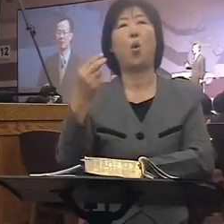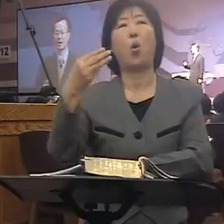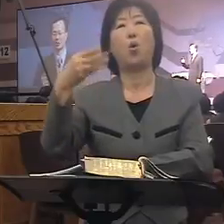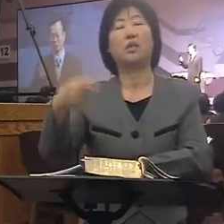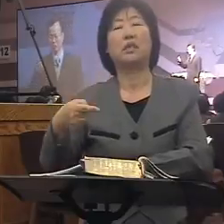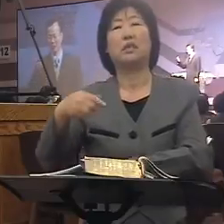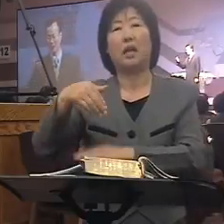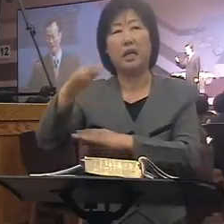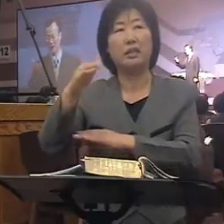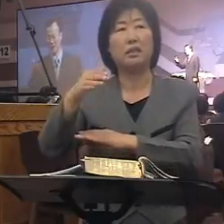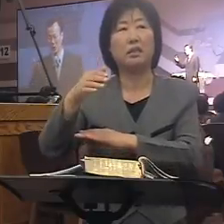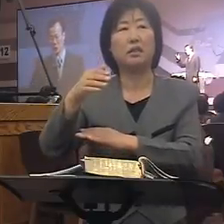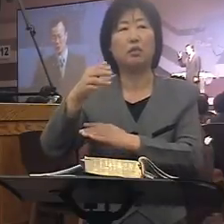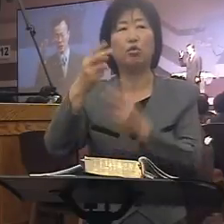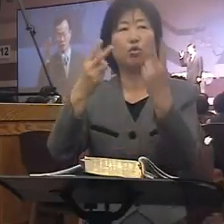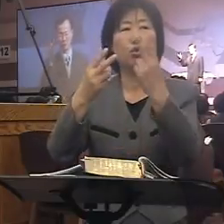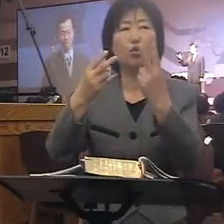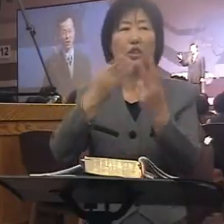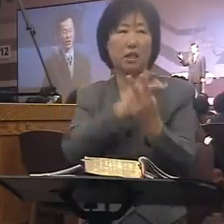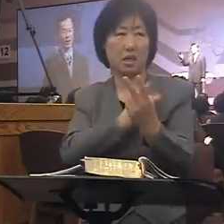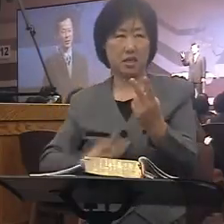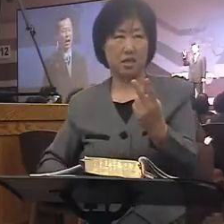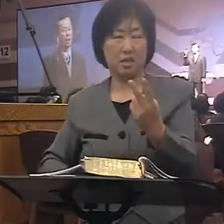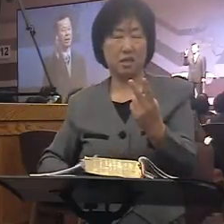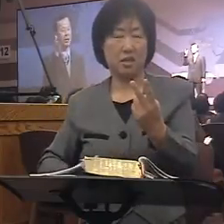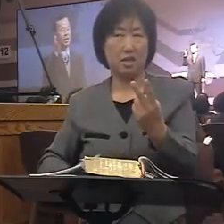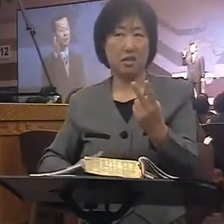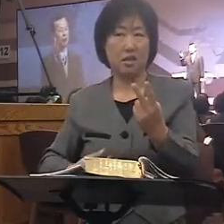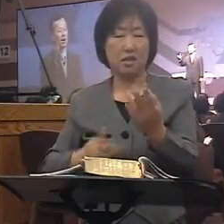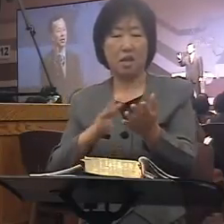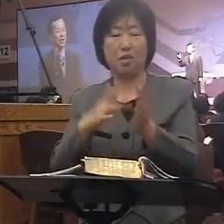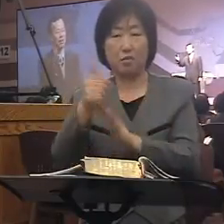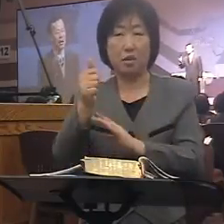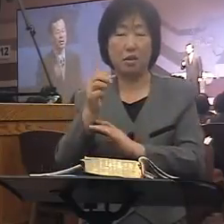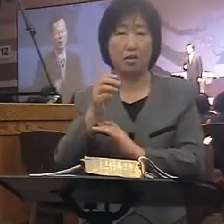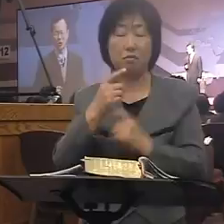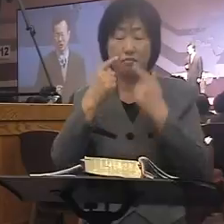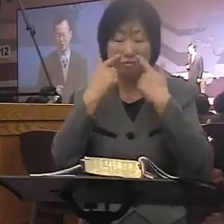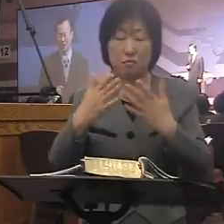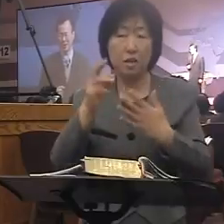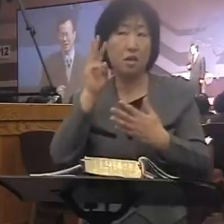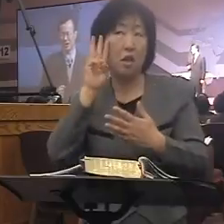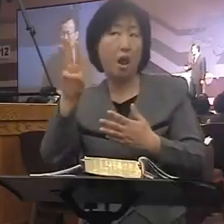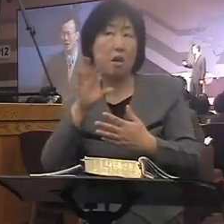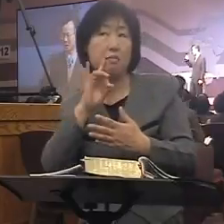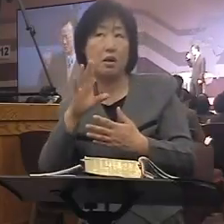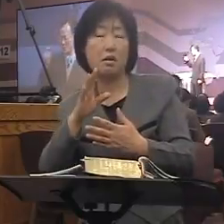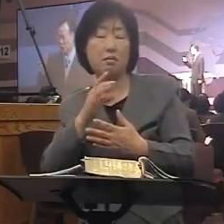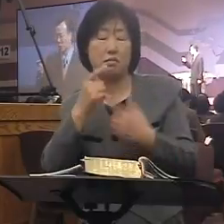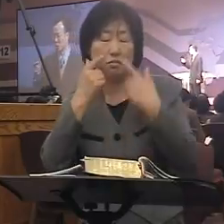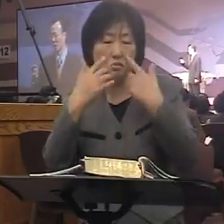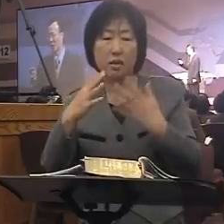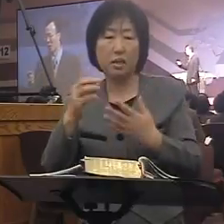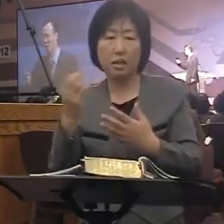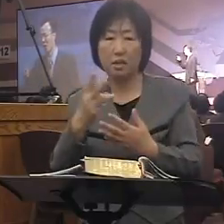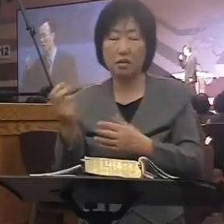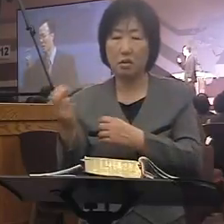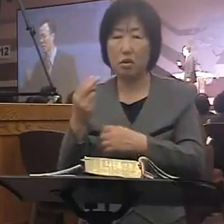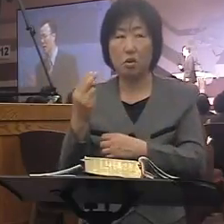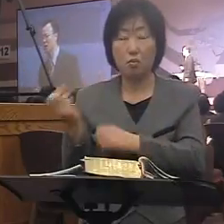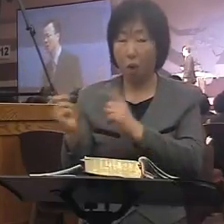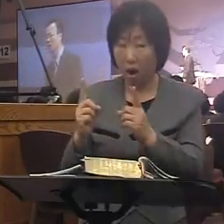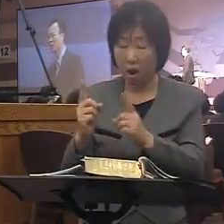근데 마지막 그 부분, 예수님께서 분명히 사흘 만에 다시 부활하시리라 말씀을 하셨는데 그 말씀을 믿지도